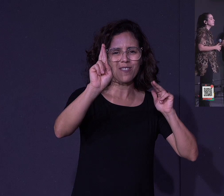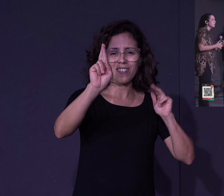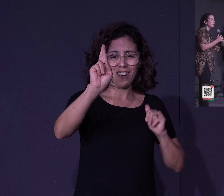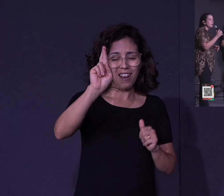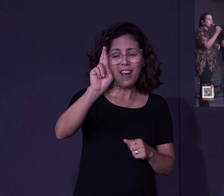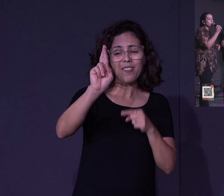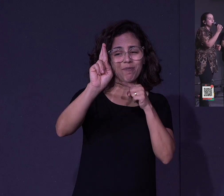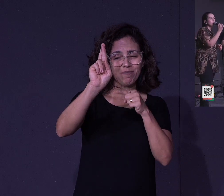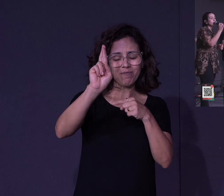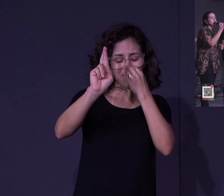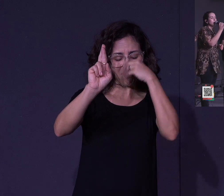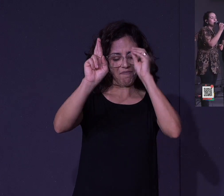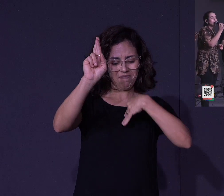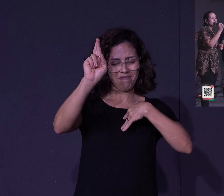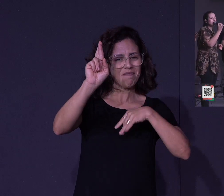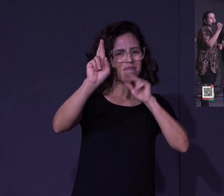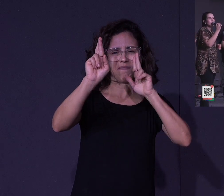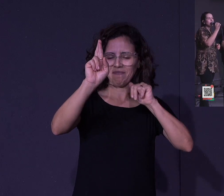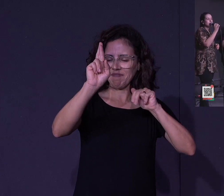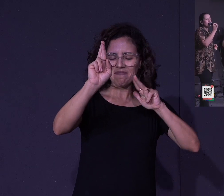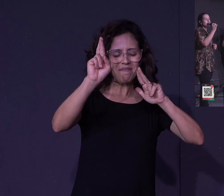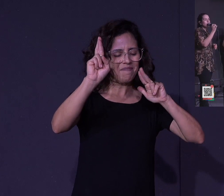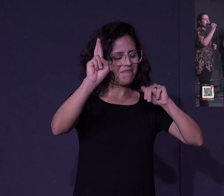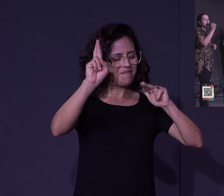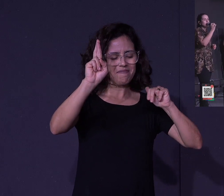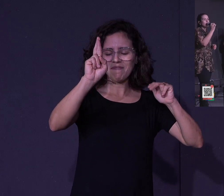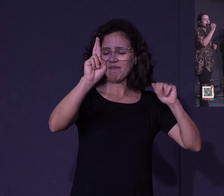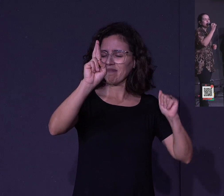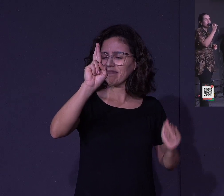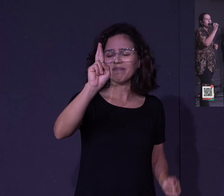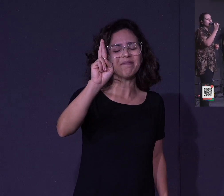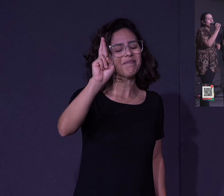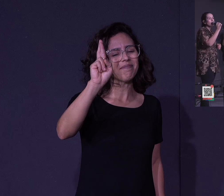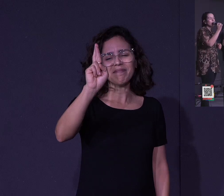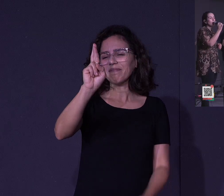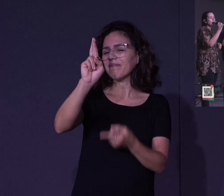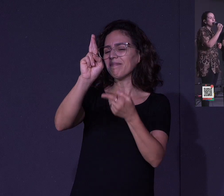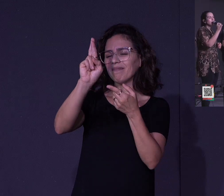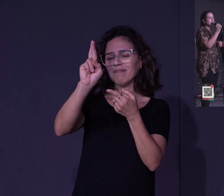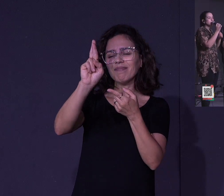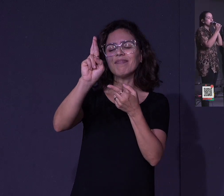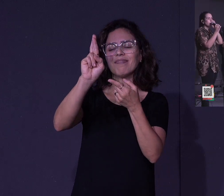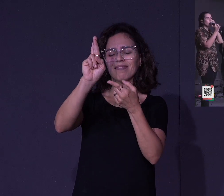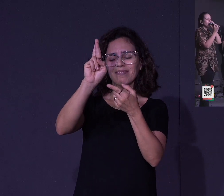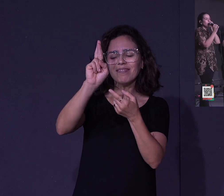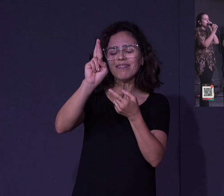Declare e creia. Tu não me deixarás, não me deixarás jamais.